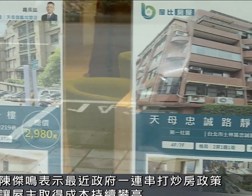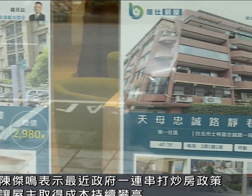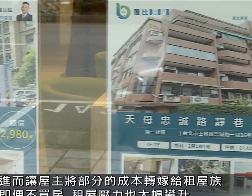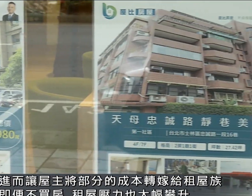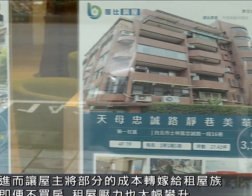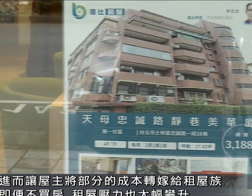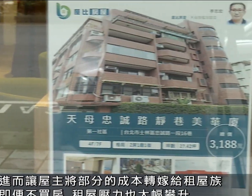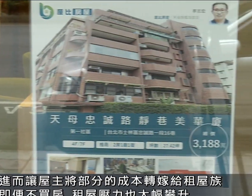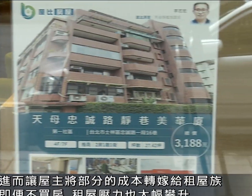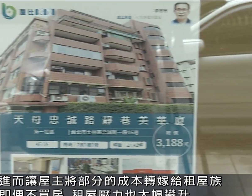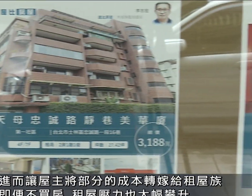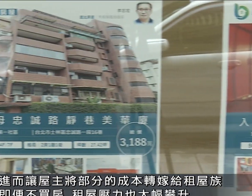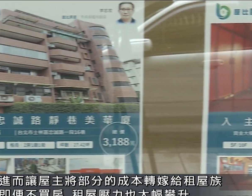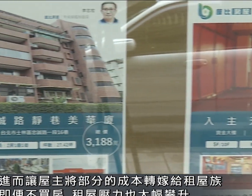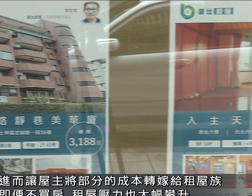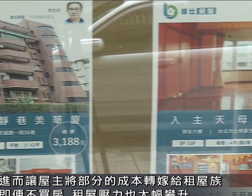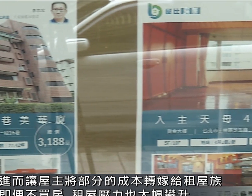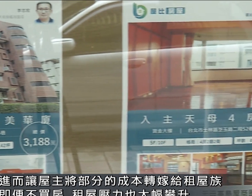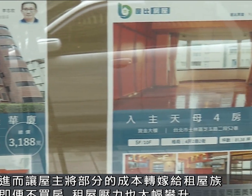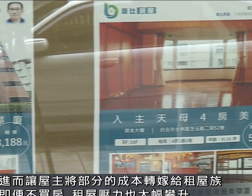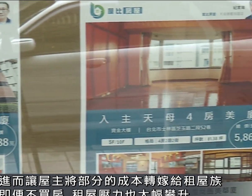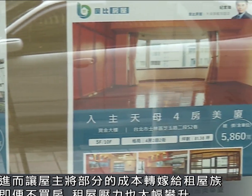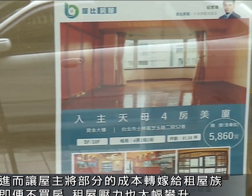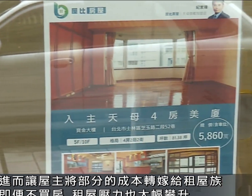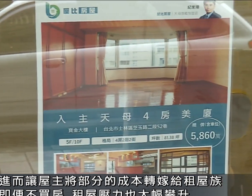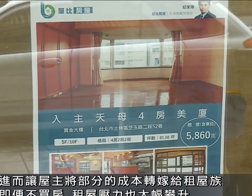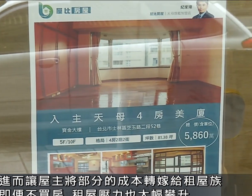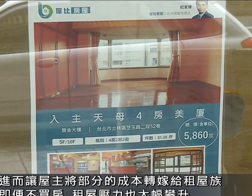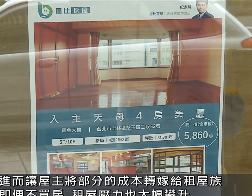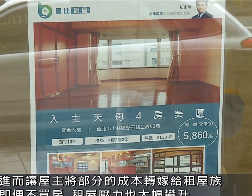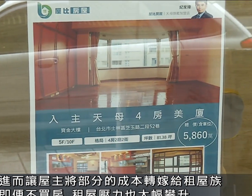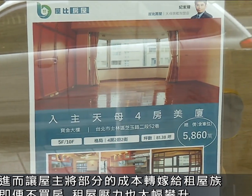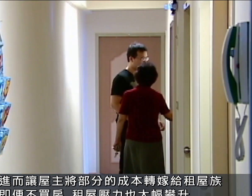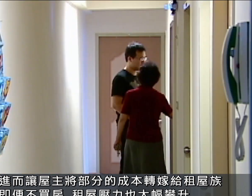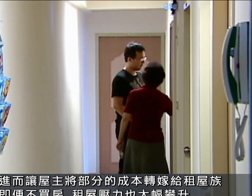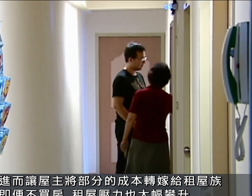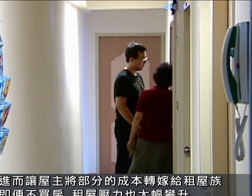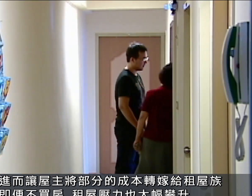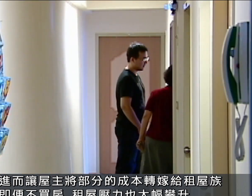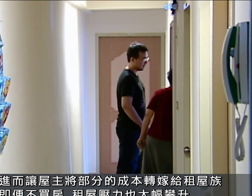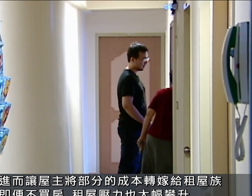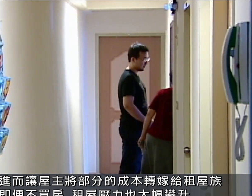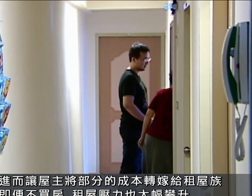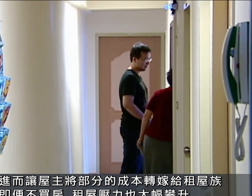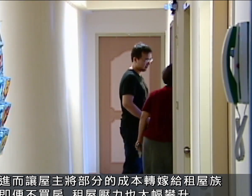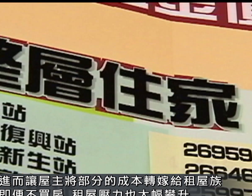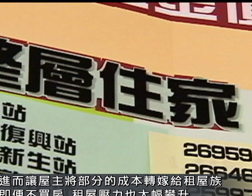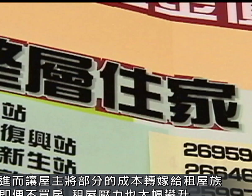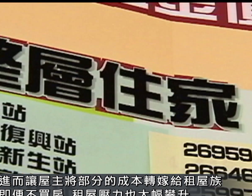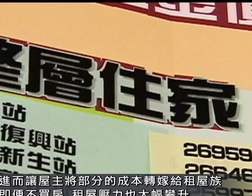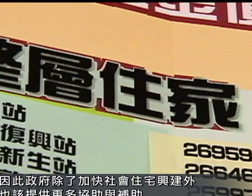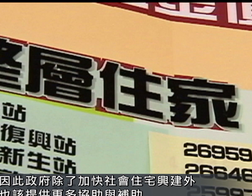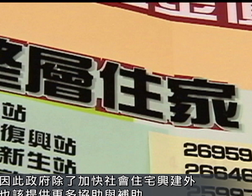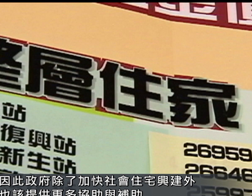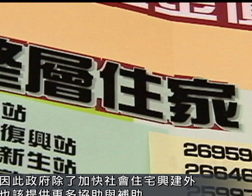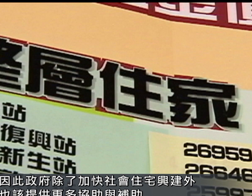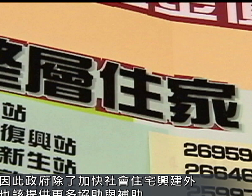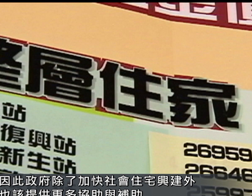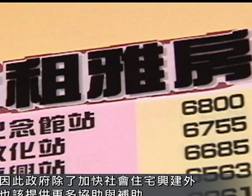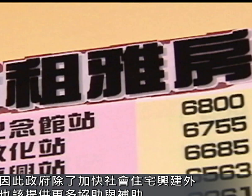高，进而让屋主将部分的成本转嫁给租屋族。即便不买房，租屋压力也大幅的攀升。因此，政府除了